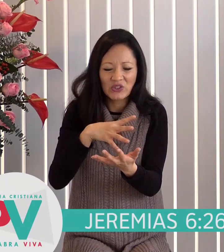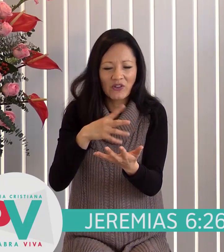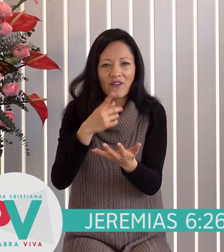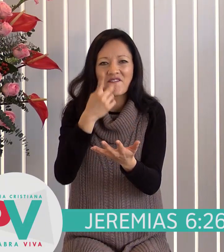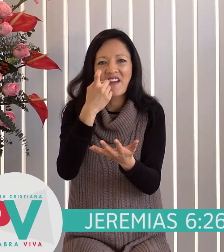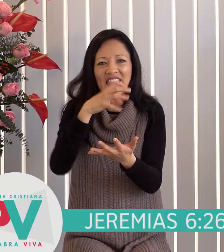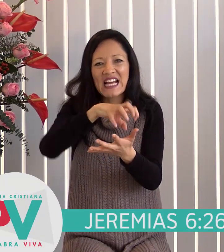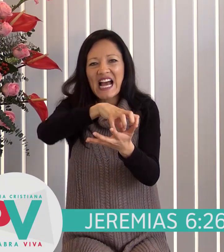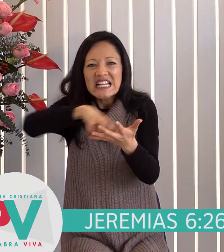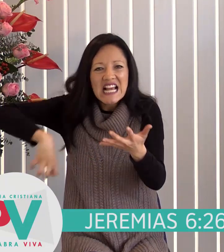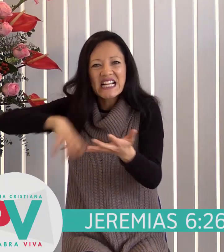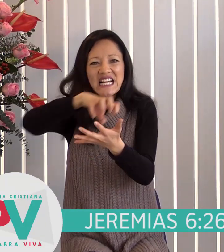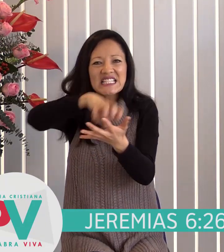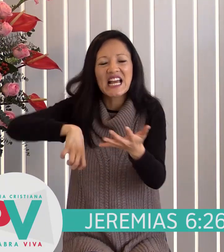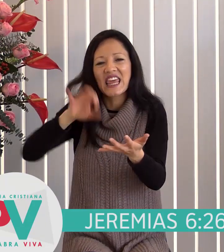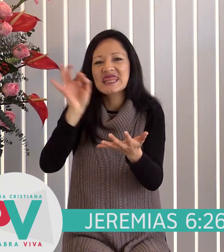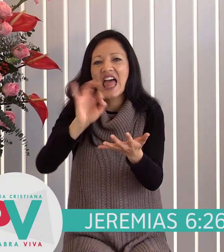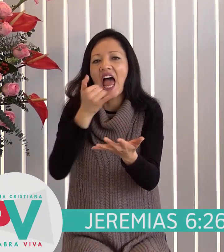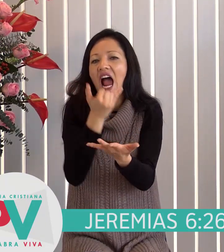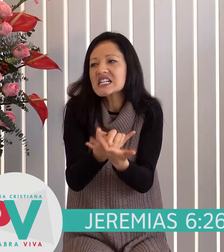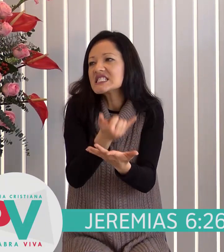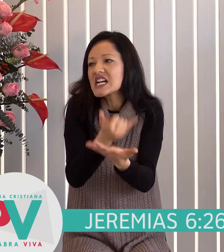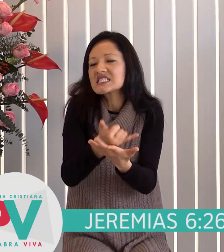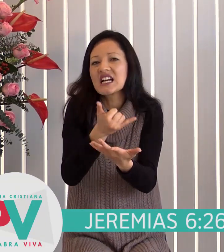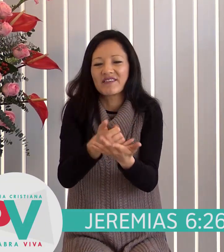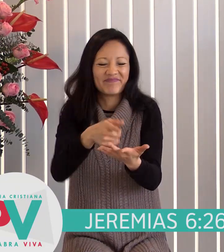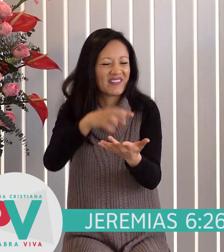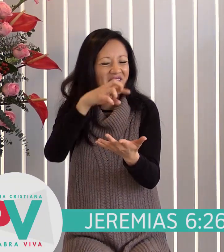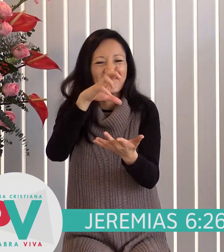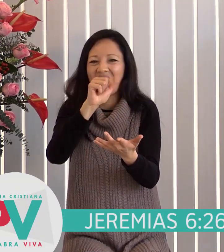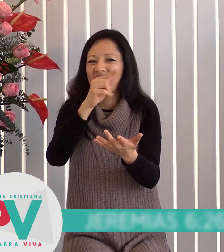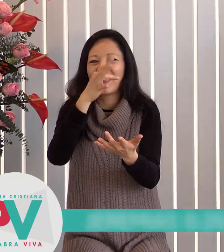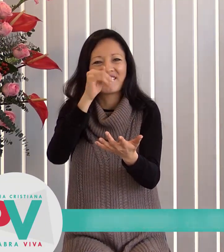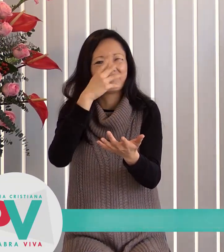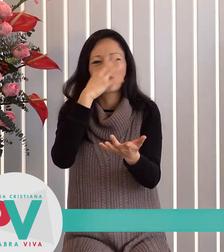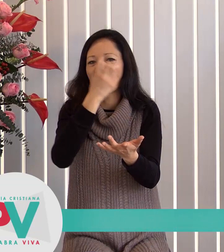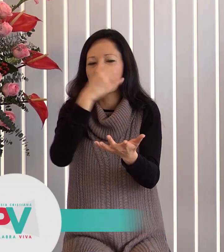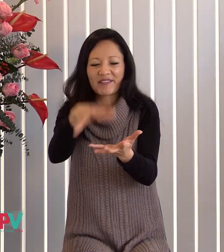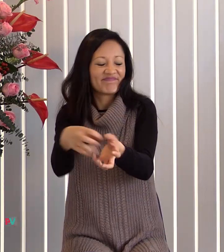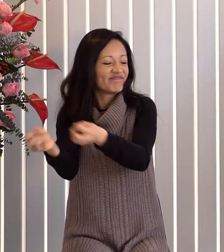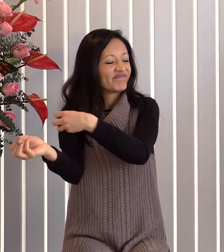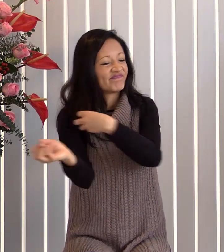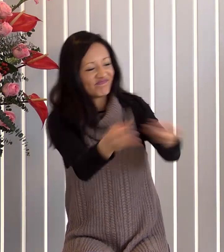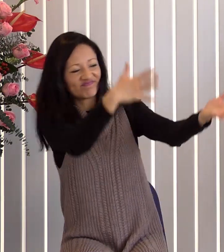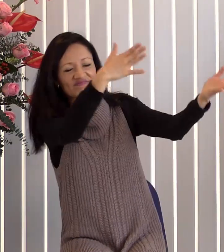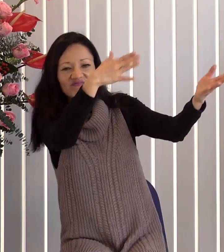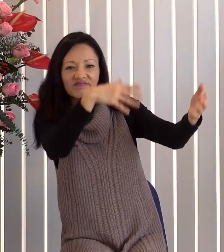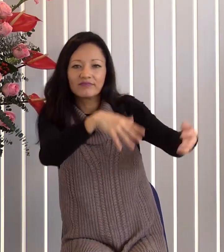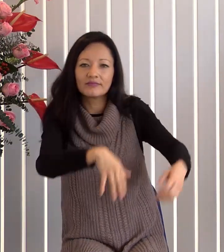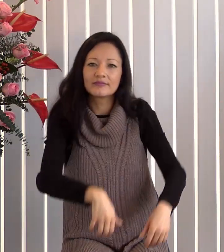ha arrancado. Plata desechada los llamarán, porque Jehová los desechó.